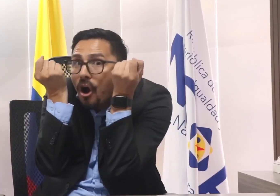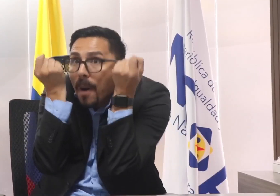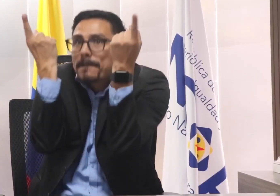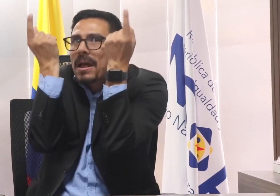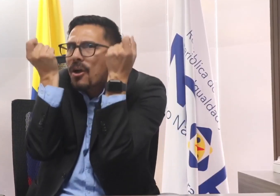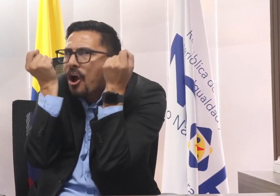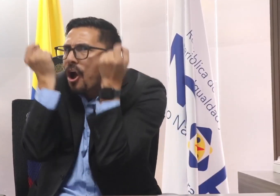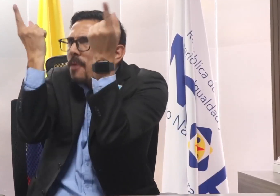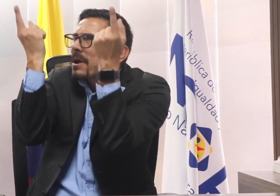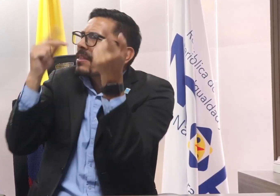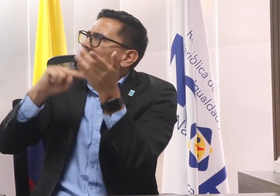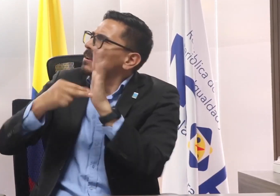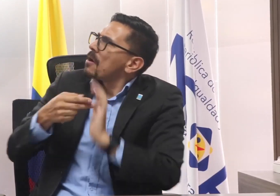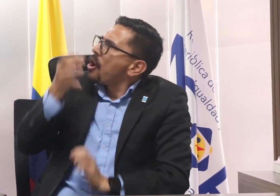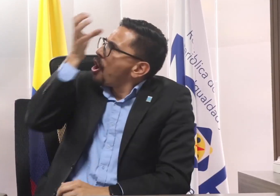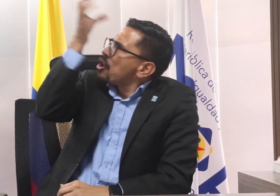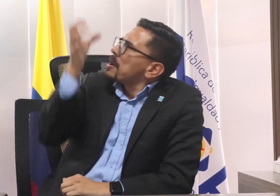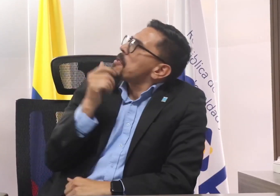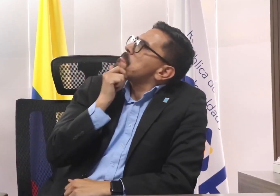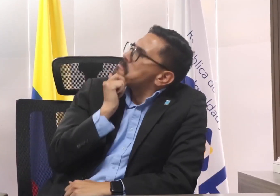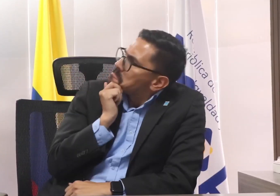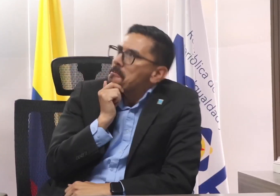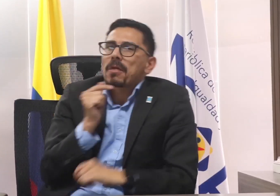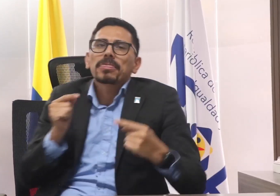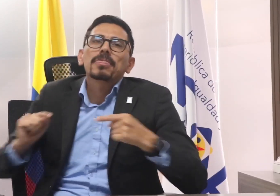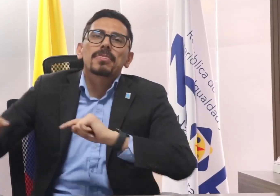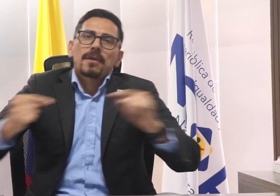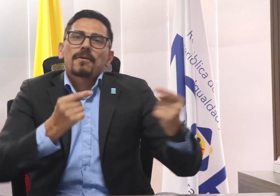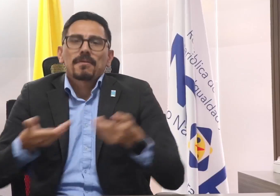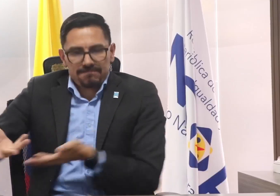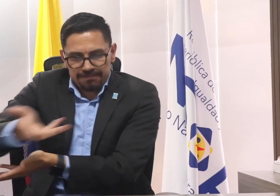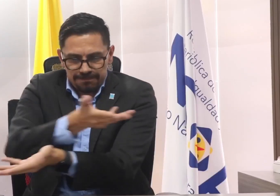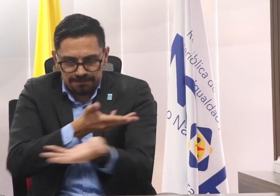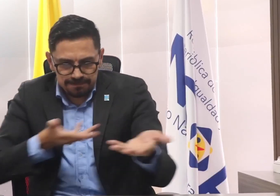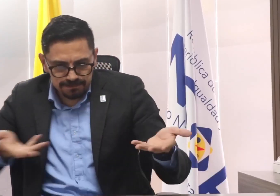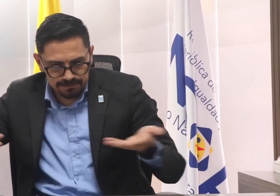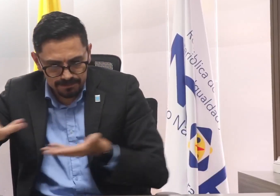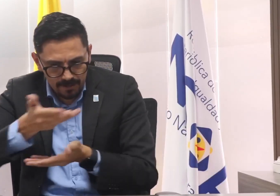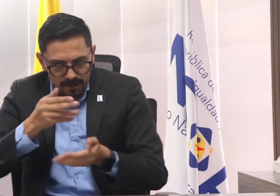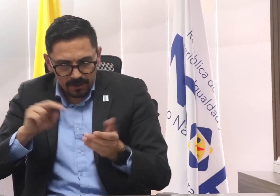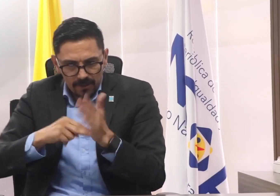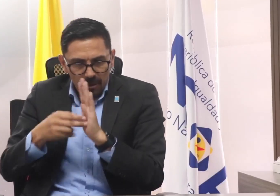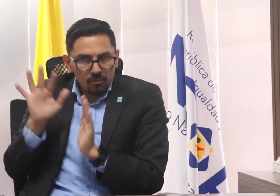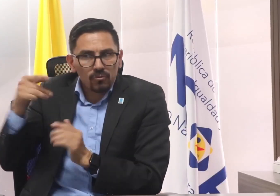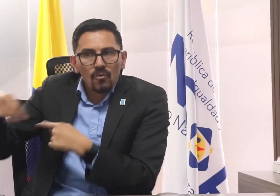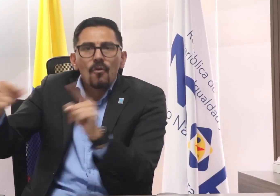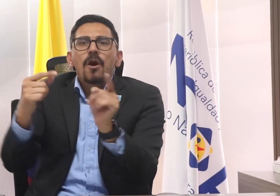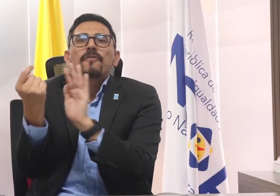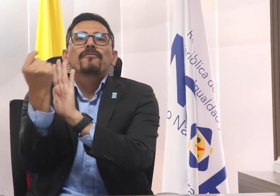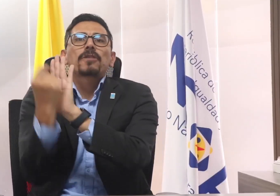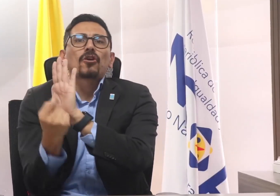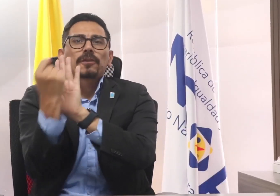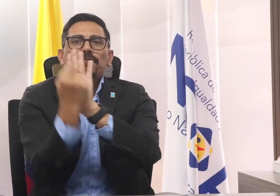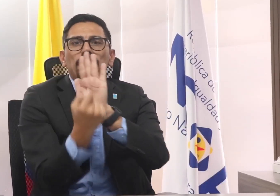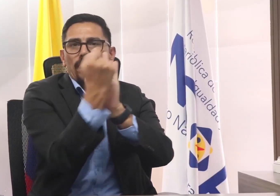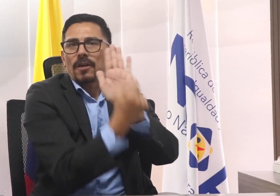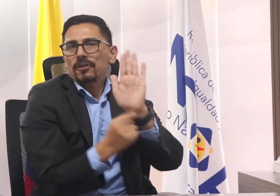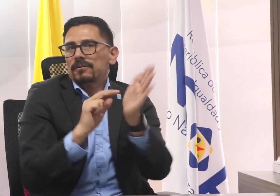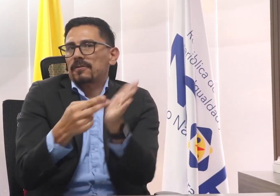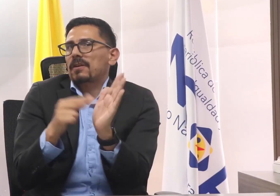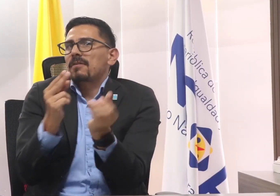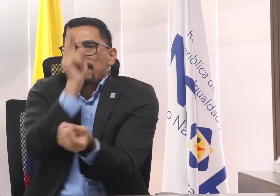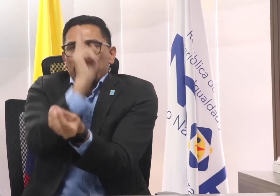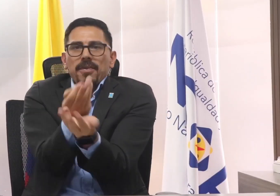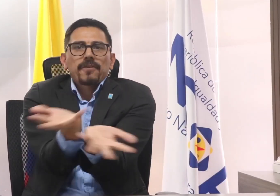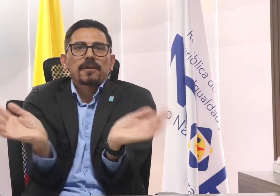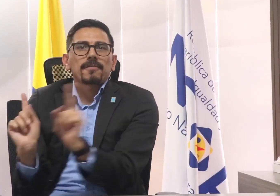factores como la época, la clase social y los procesos de cambio social. Bajo estos dos ejes, la